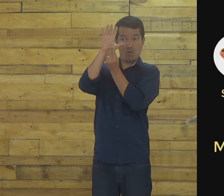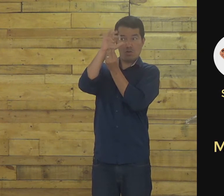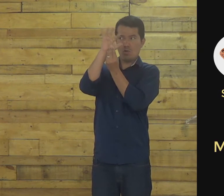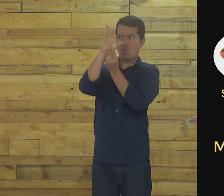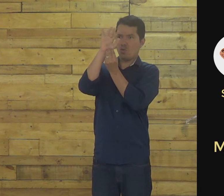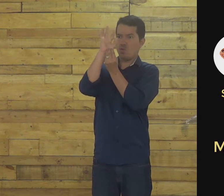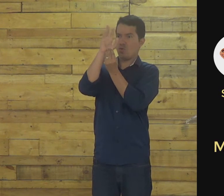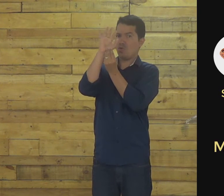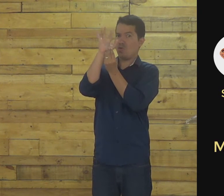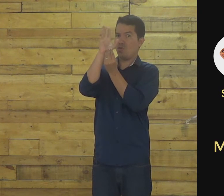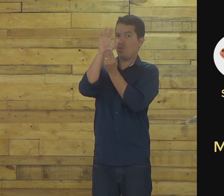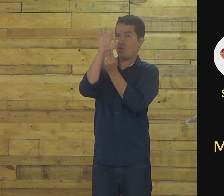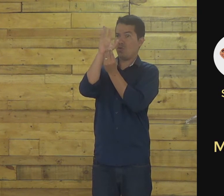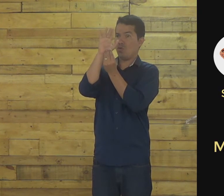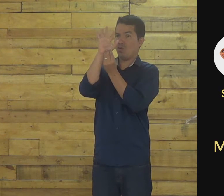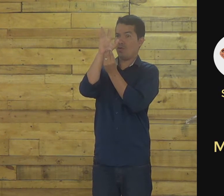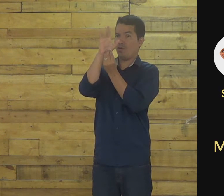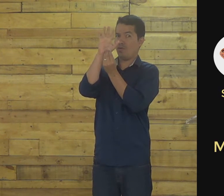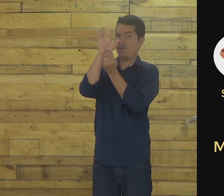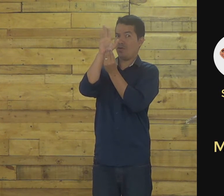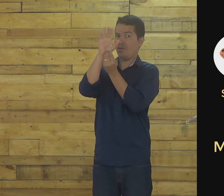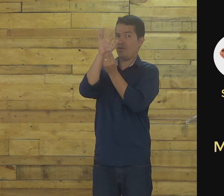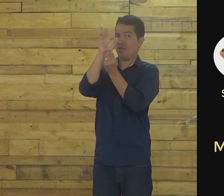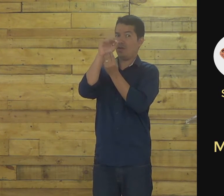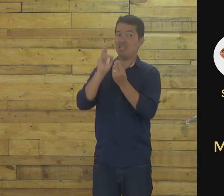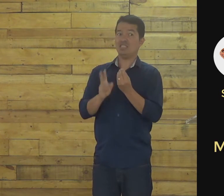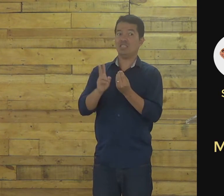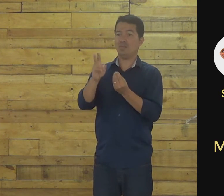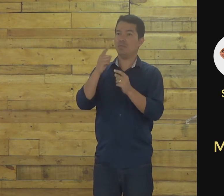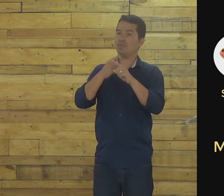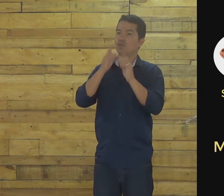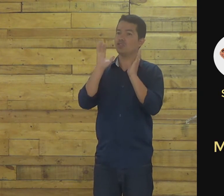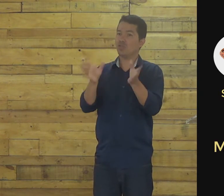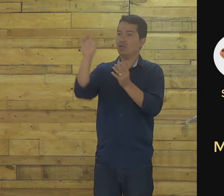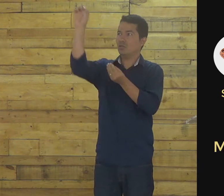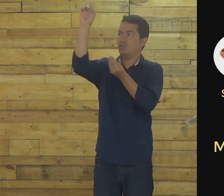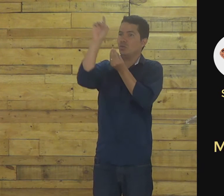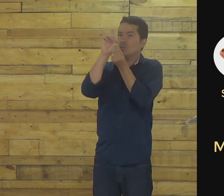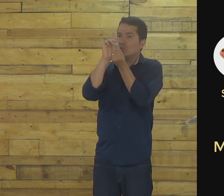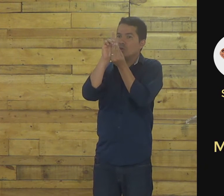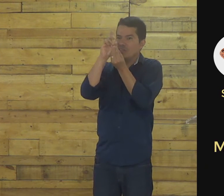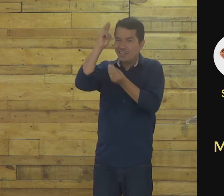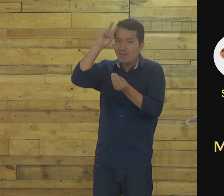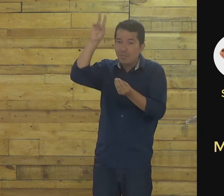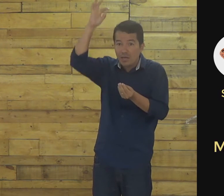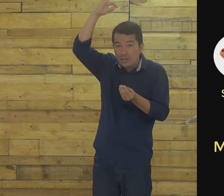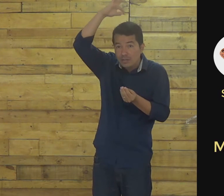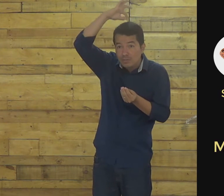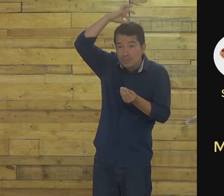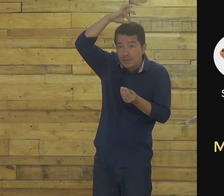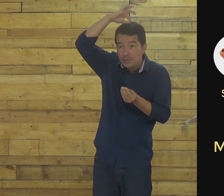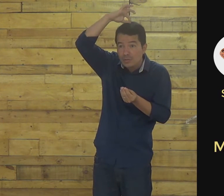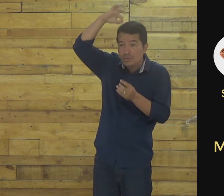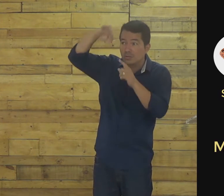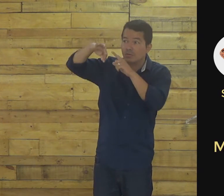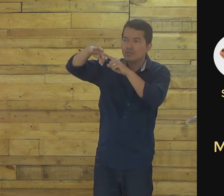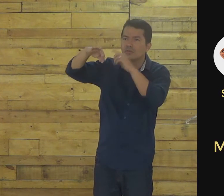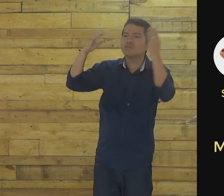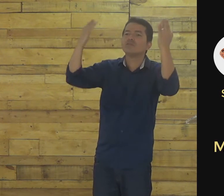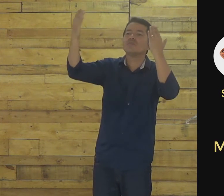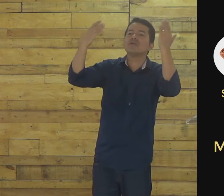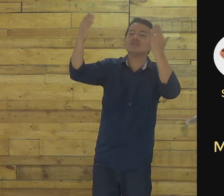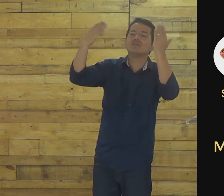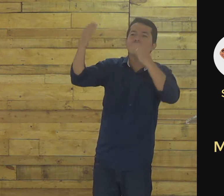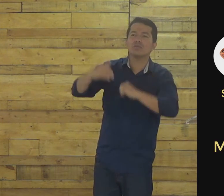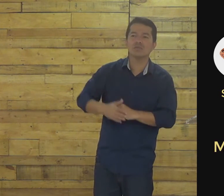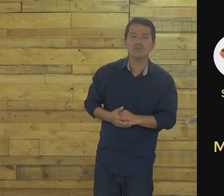A sua vida, ela é iluminada. As chamas dela são tão atrativas, são tão bonitas, porque Jesus está ali dentro,